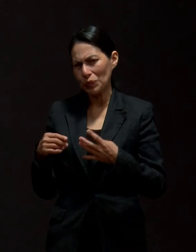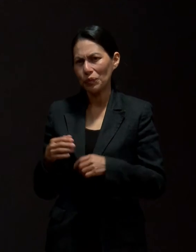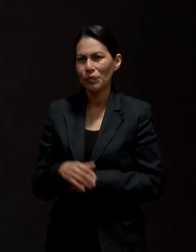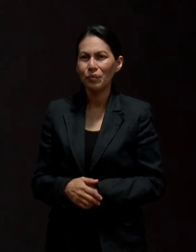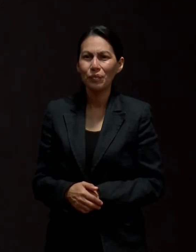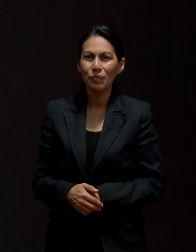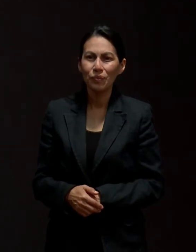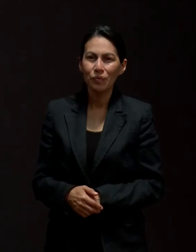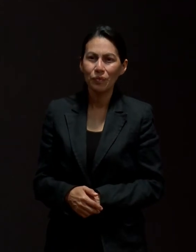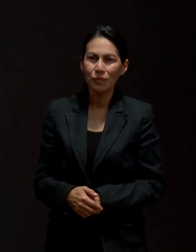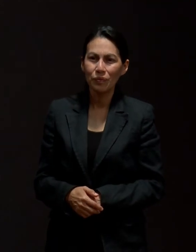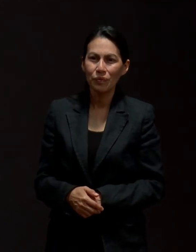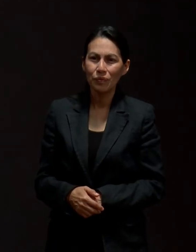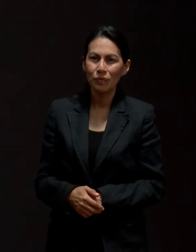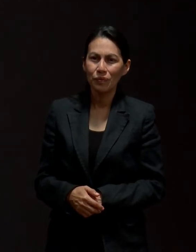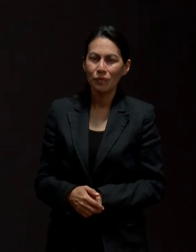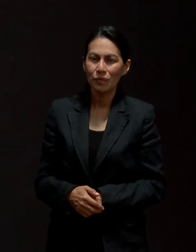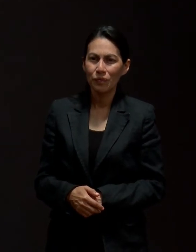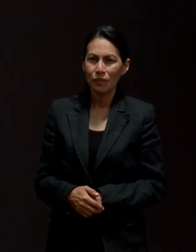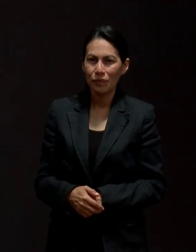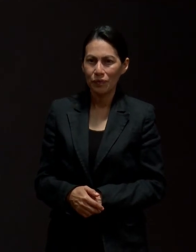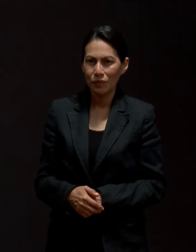Pues tenemos muchas.